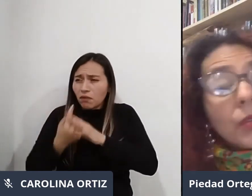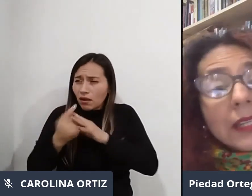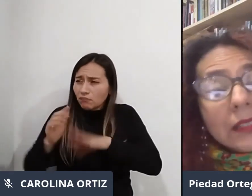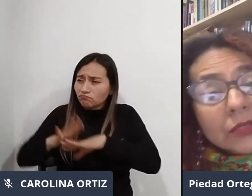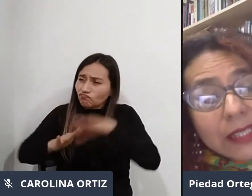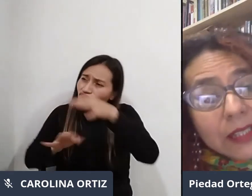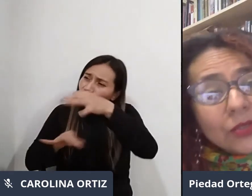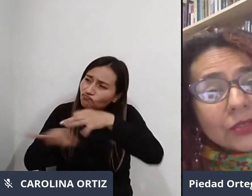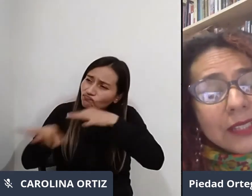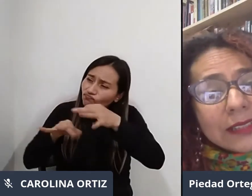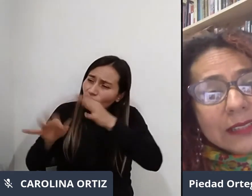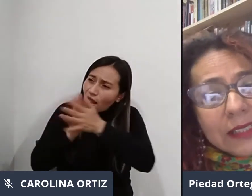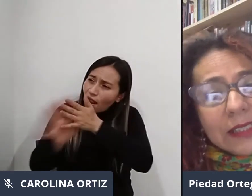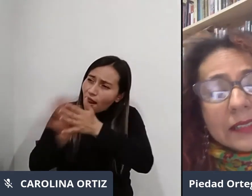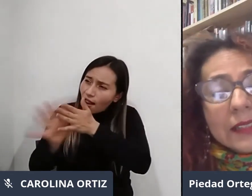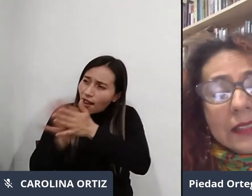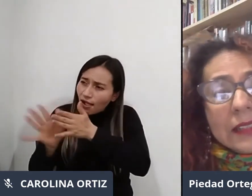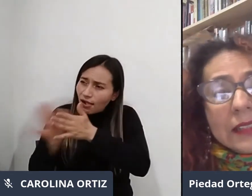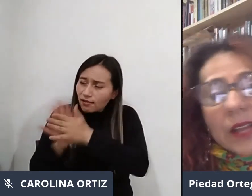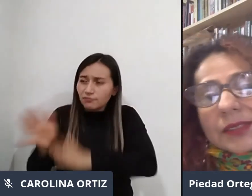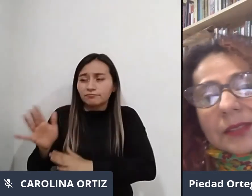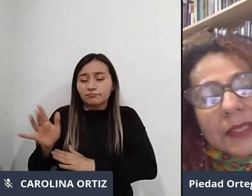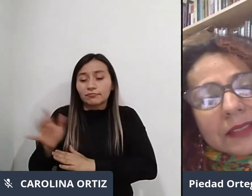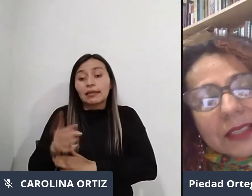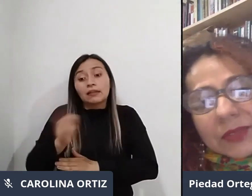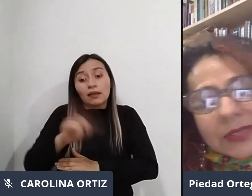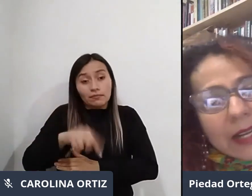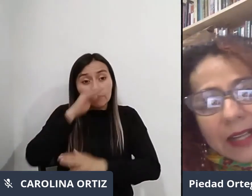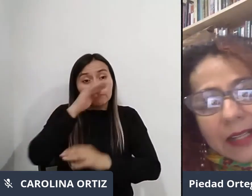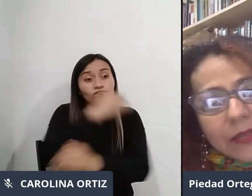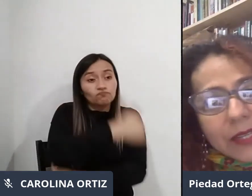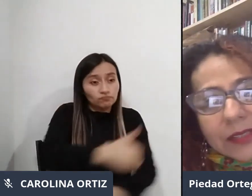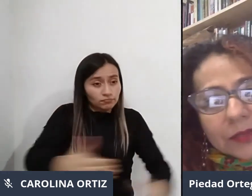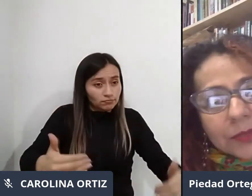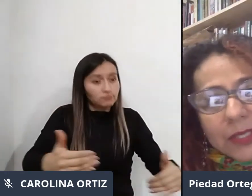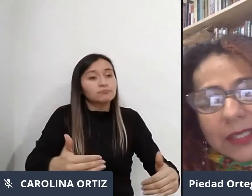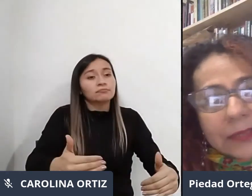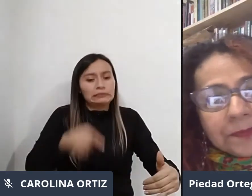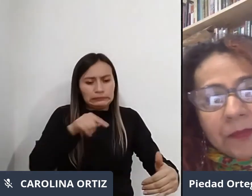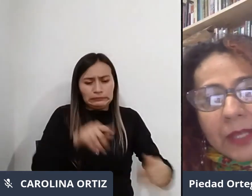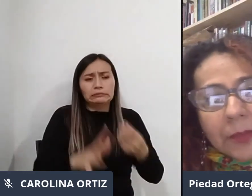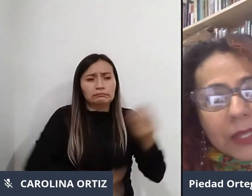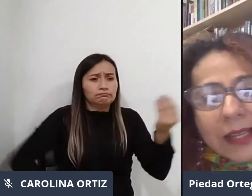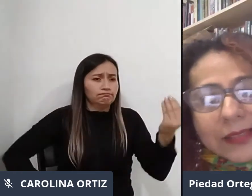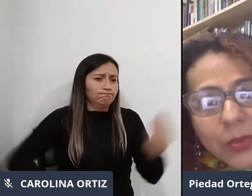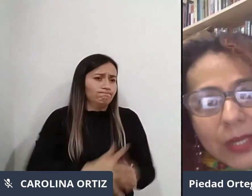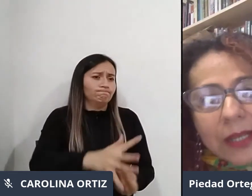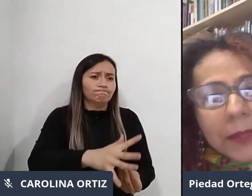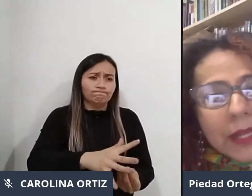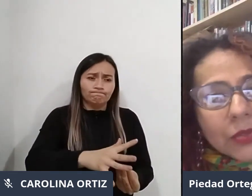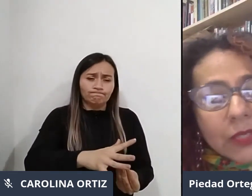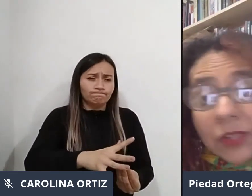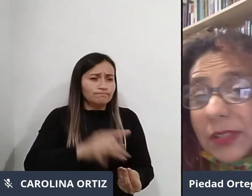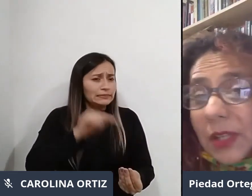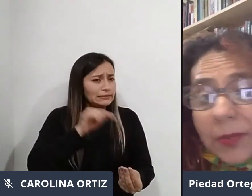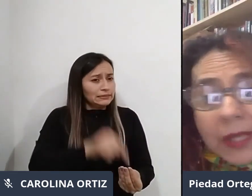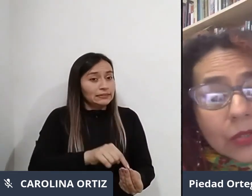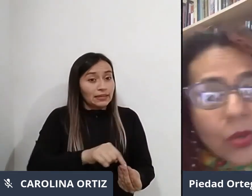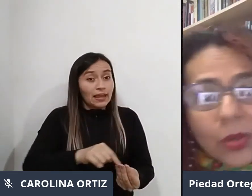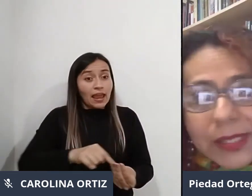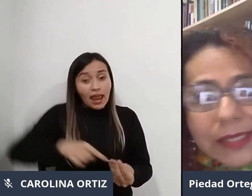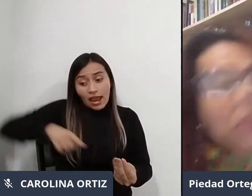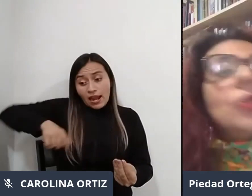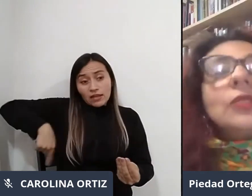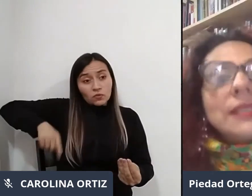modo que los niños y las niñas, claro, también tienen una gran afección, porque la escuela para los niños y aún para